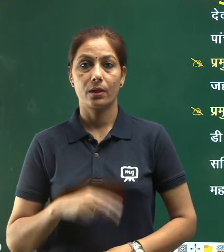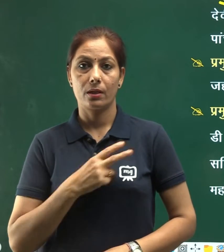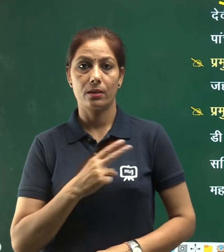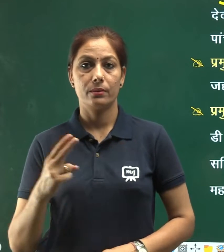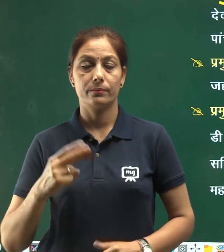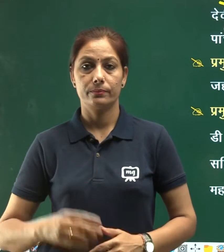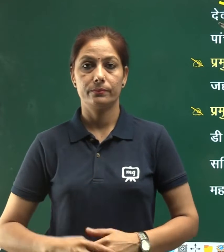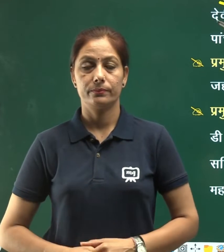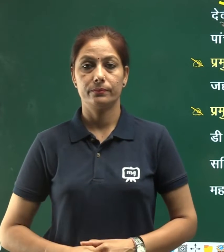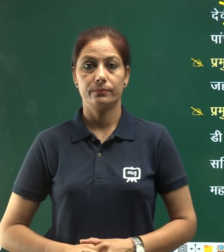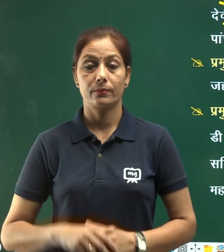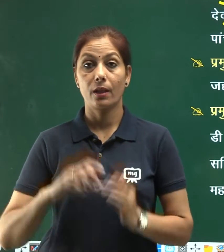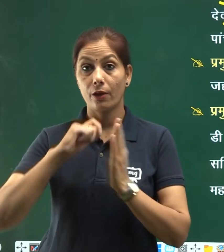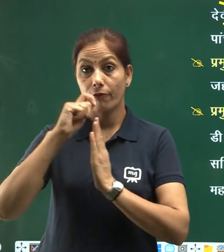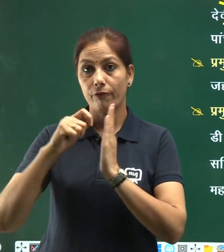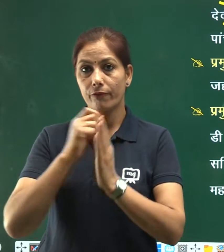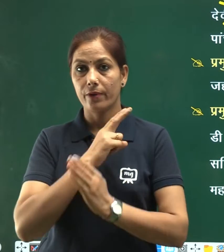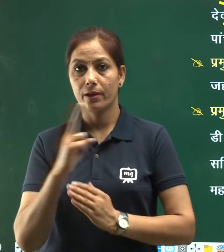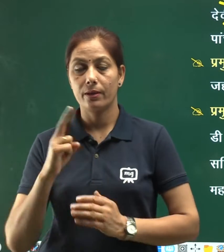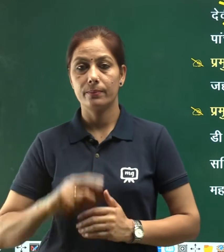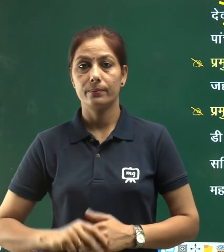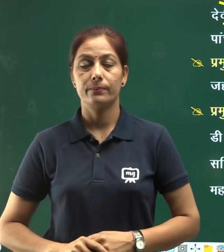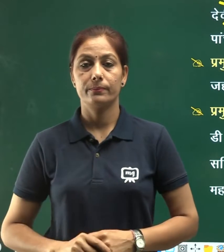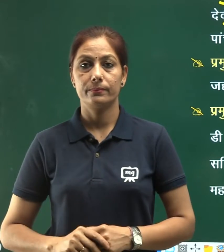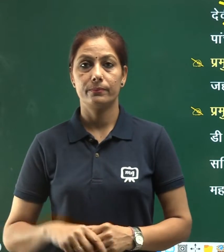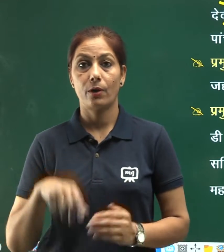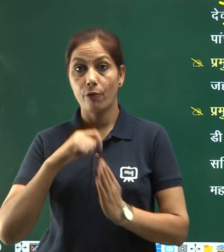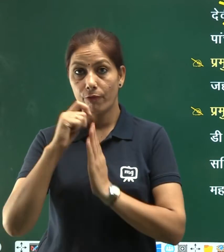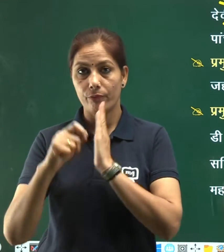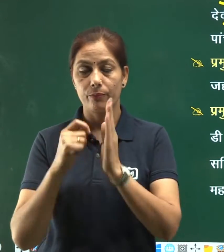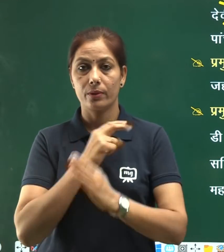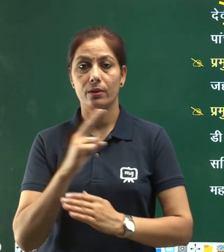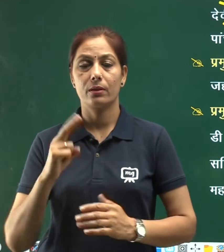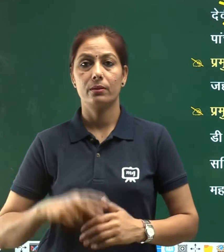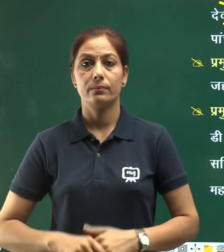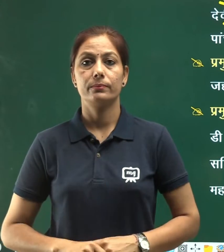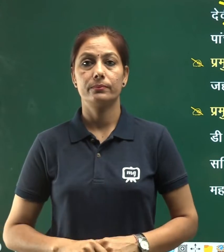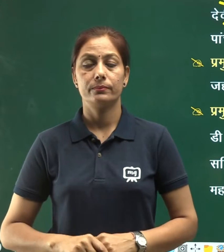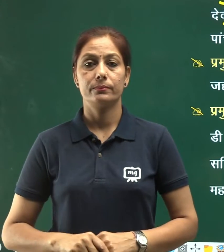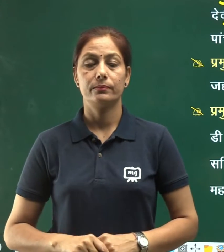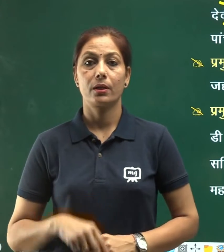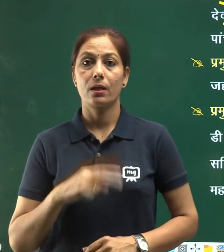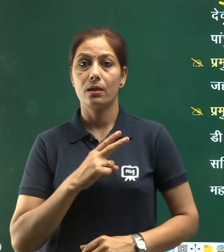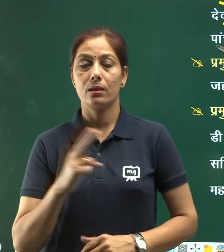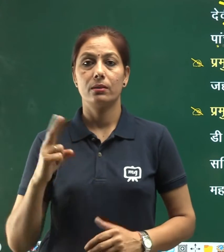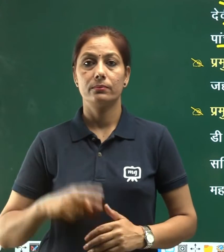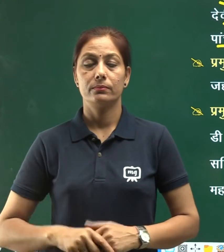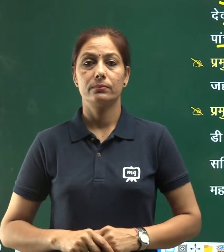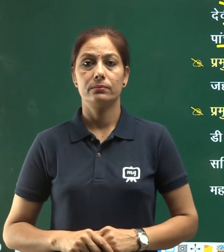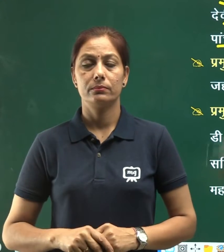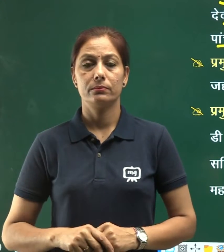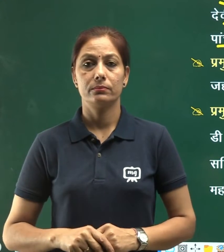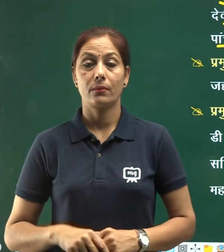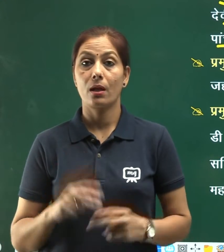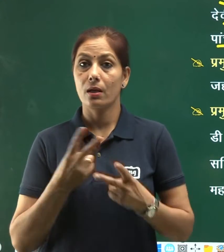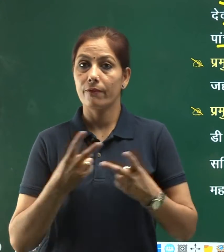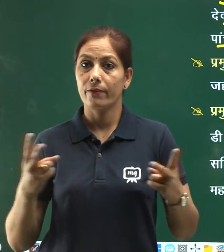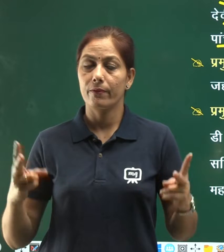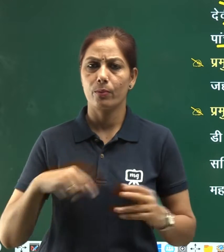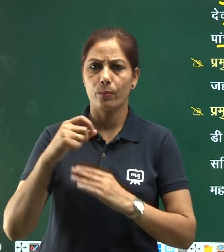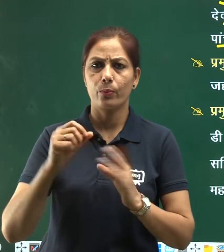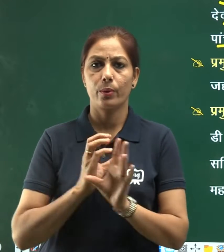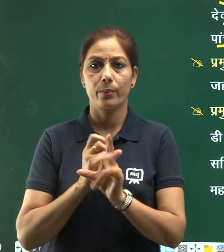जलसाघर, देवी चारुलता, महानगर, पथेर पंचाली आदि है।